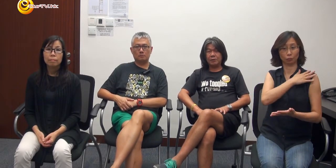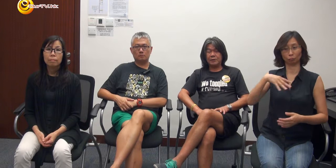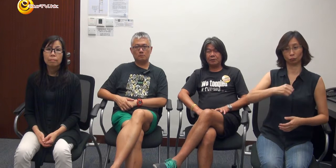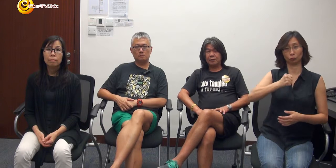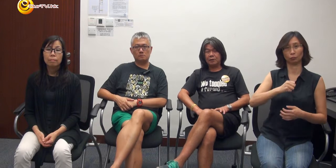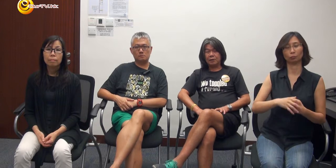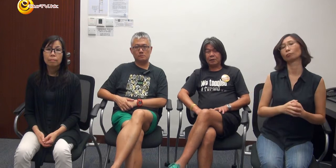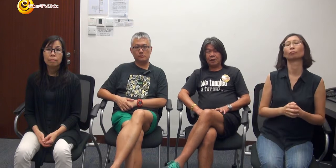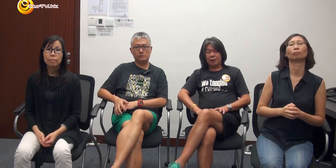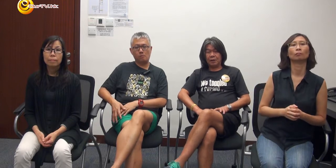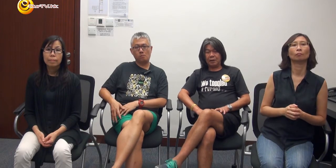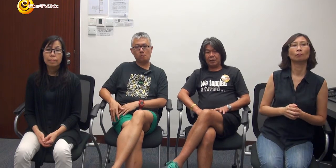其實